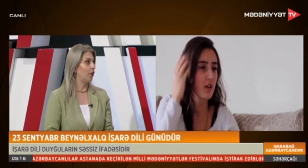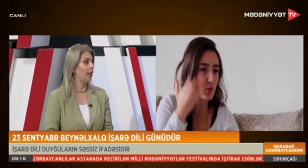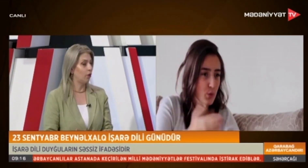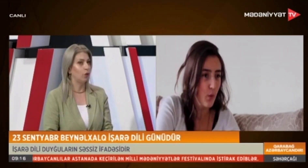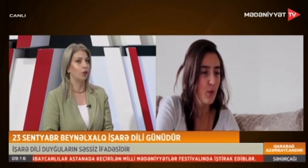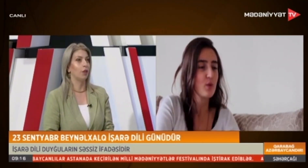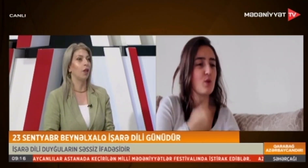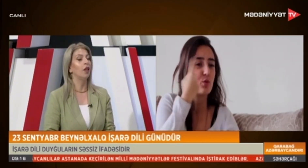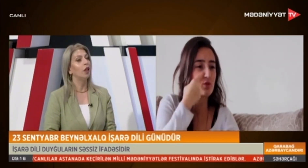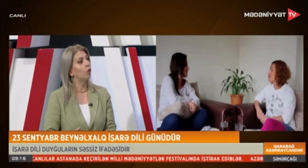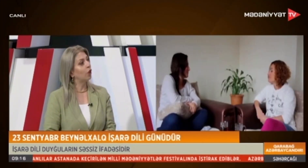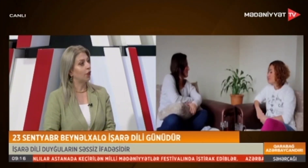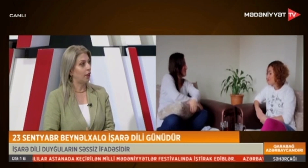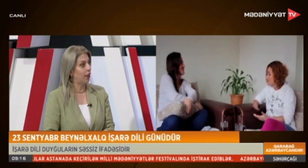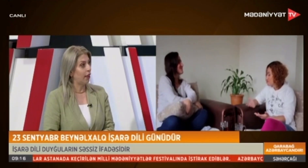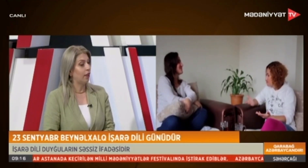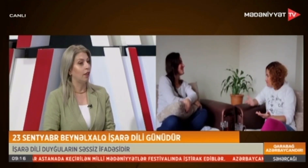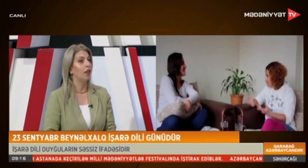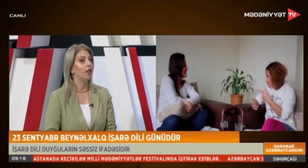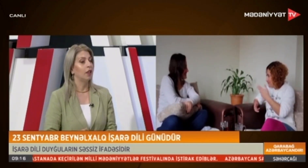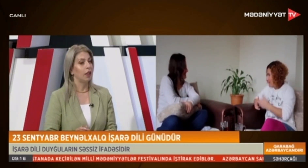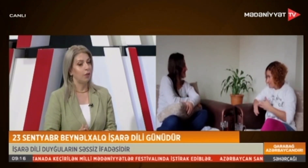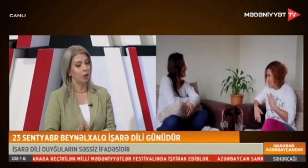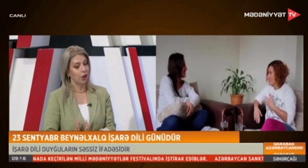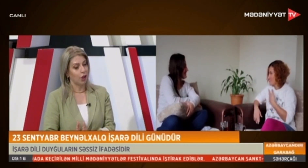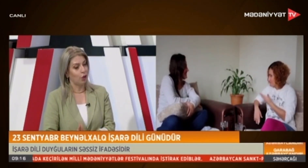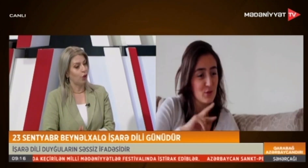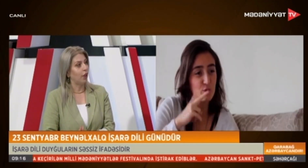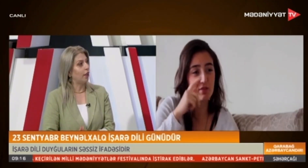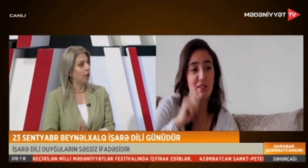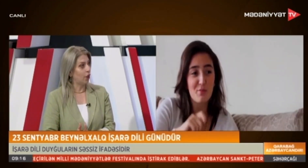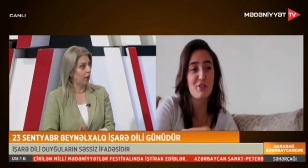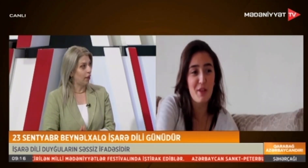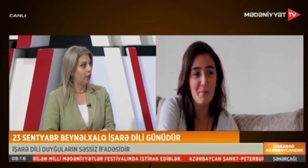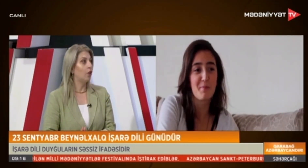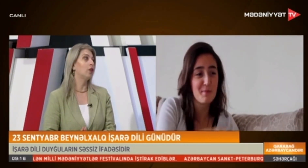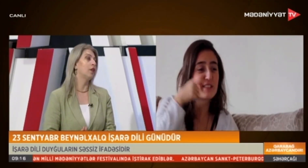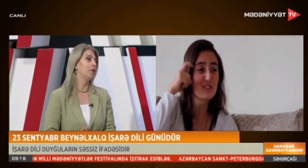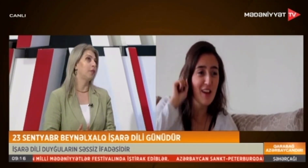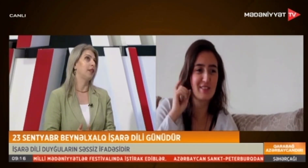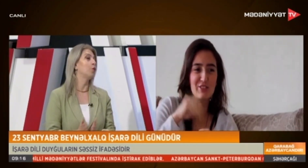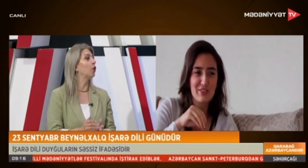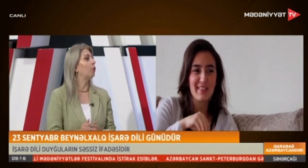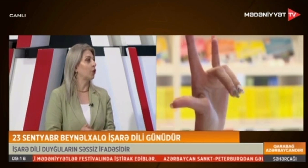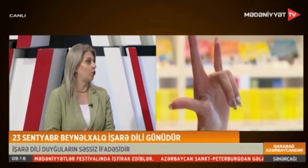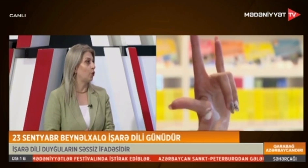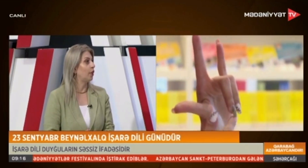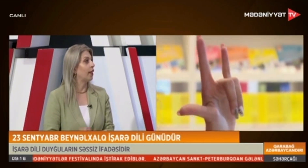fərqli olduğu kimi. Burada da jestlər fərqlidir. Yəni, biz başqa cür göstəririk işarət dilində. Onlar, belə deyim, Türkiyə başqa cür göstərir